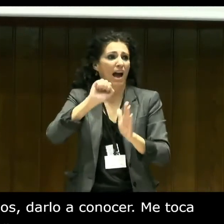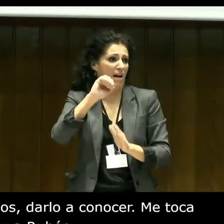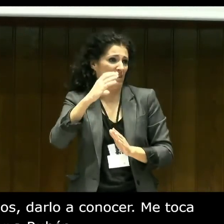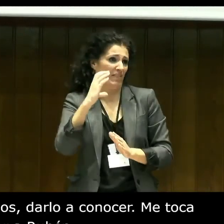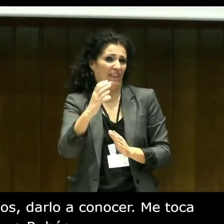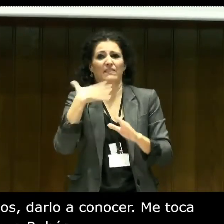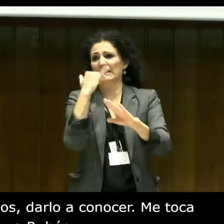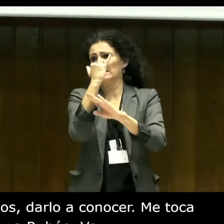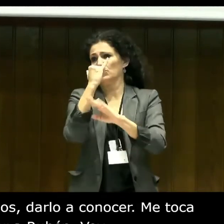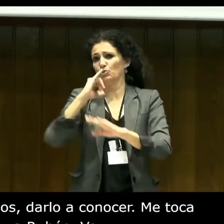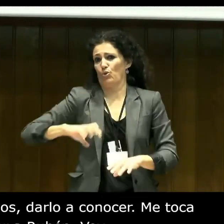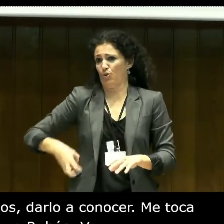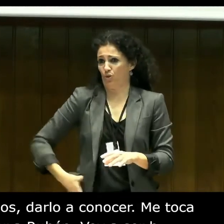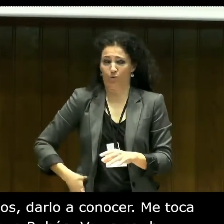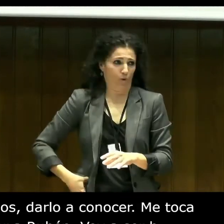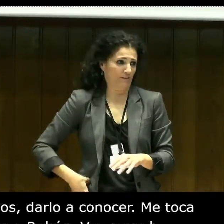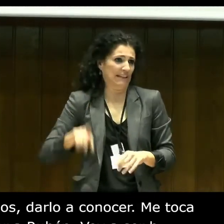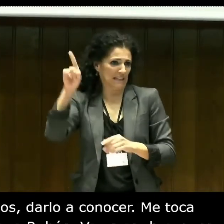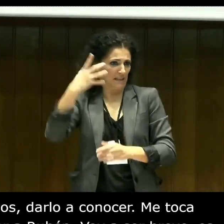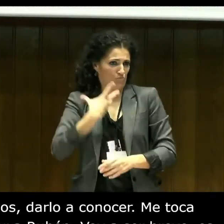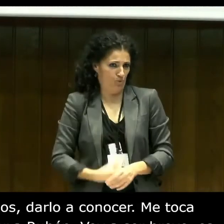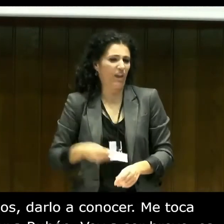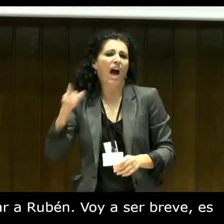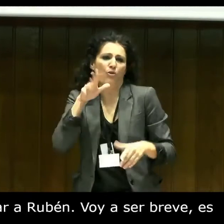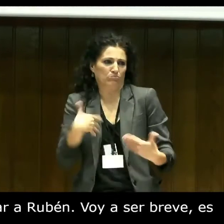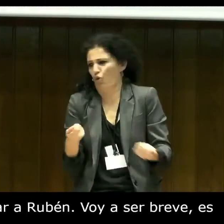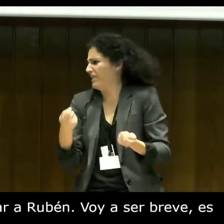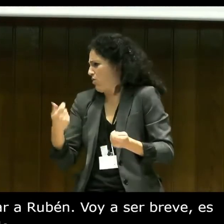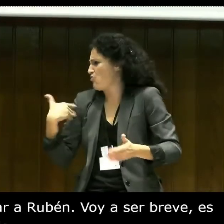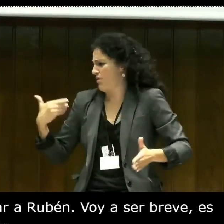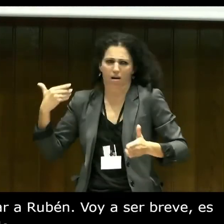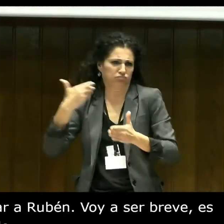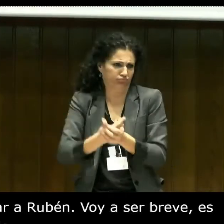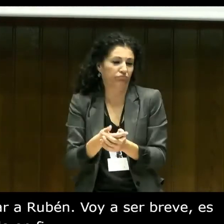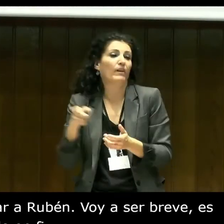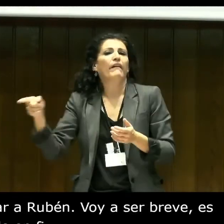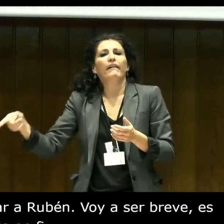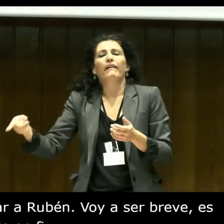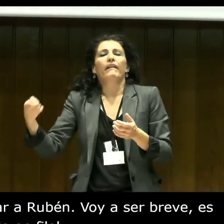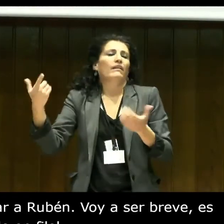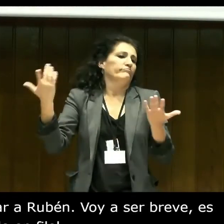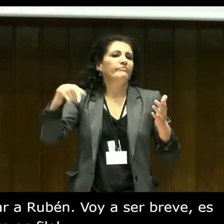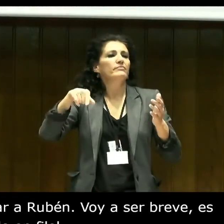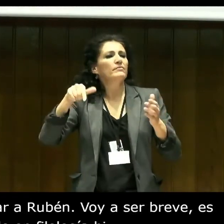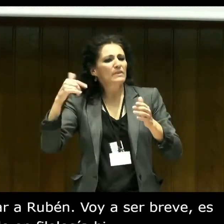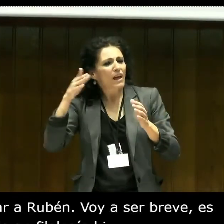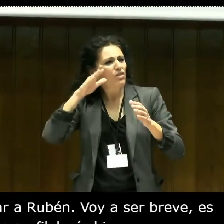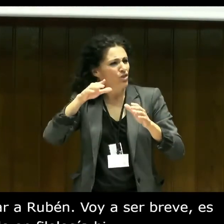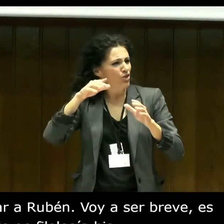trabaja en el programa ABC en el Instituto de Educación Secundaria Don Juan Manuel de